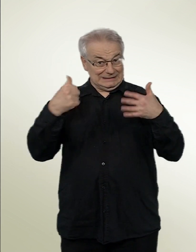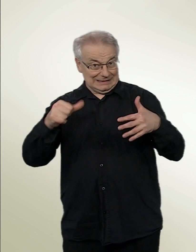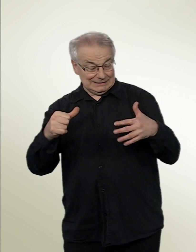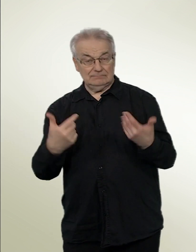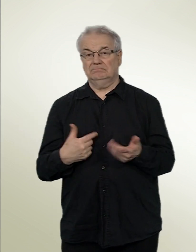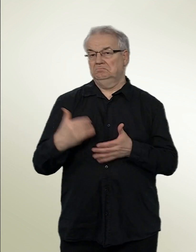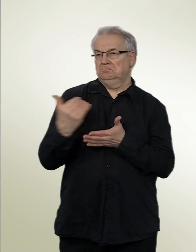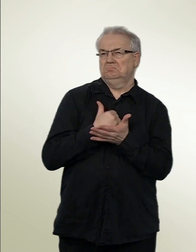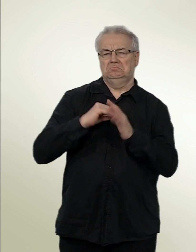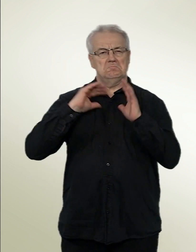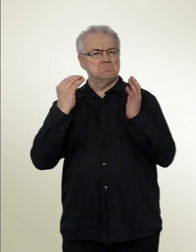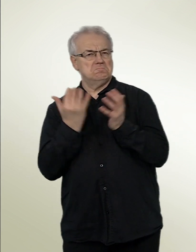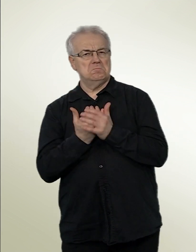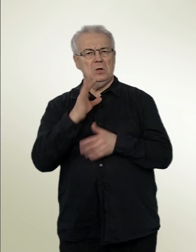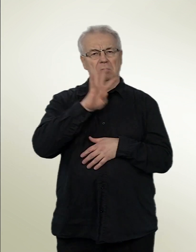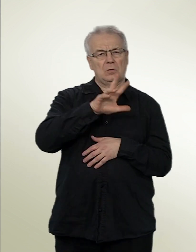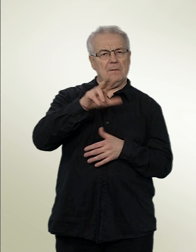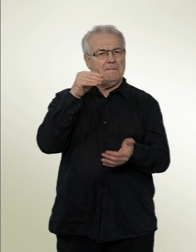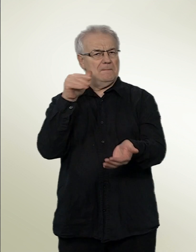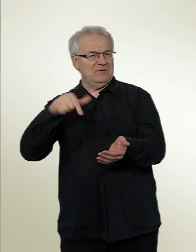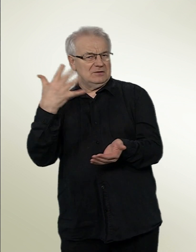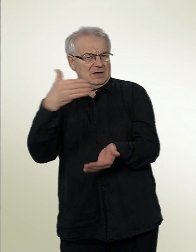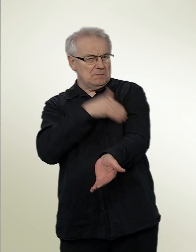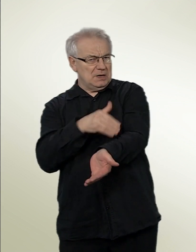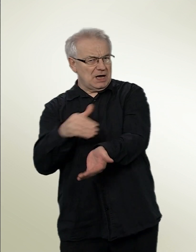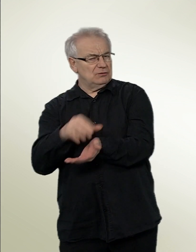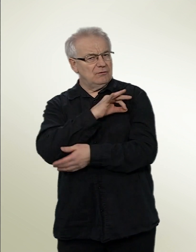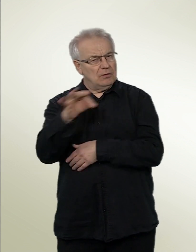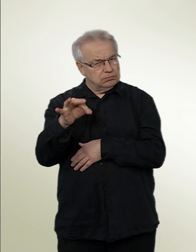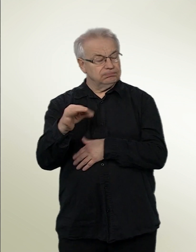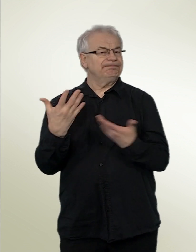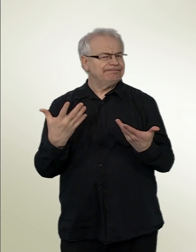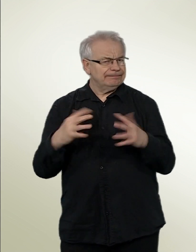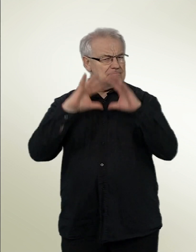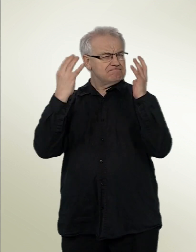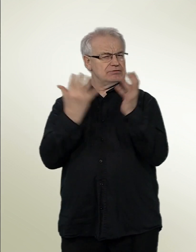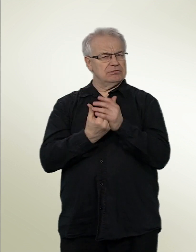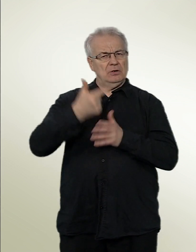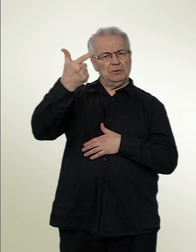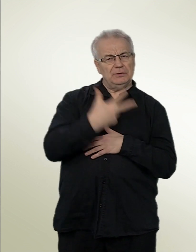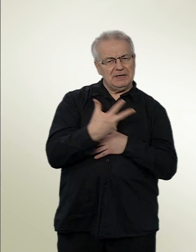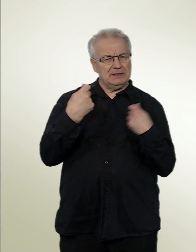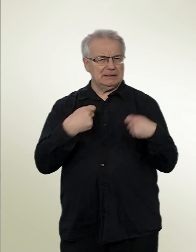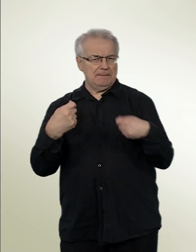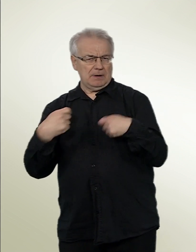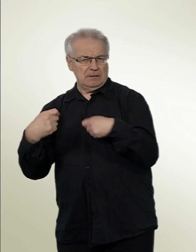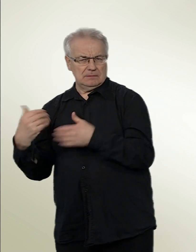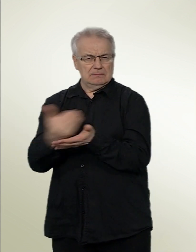lui ont permis d'engranger quelques 43,5 milliards de francs, ce qui représentait près de 2/3 de ses recettes.